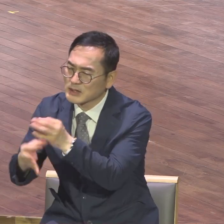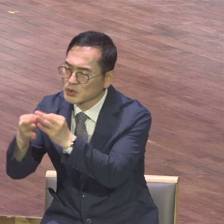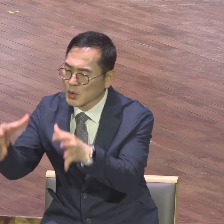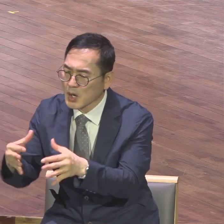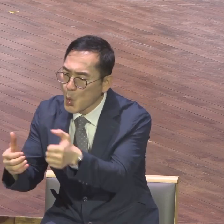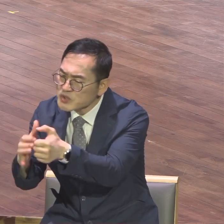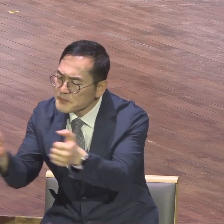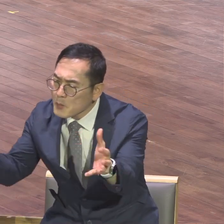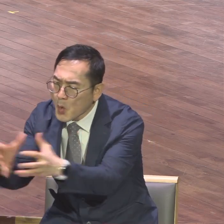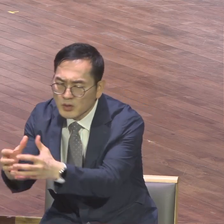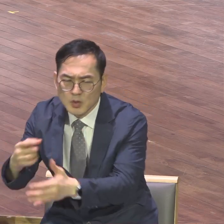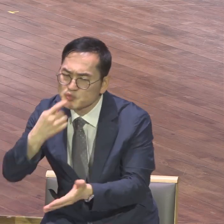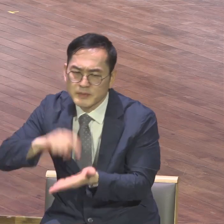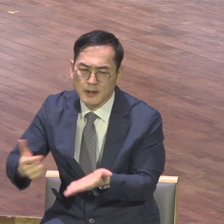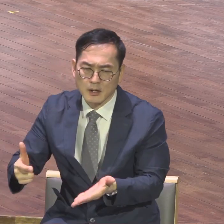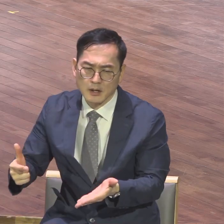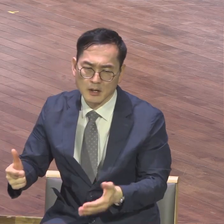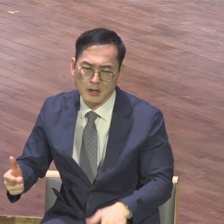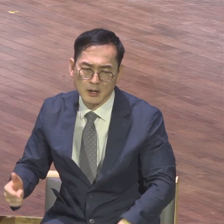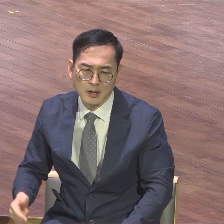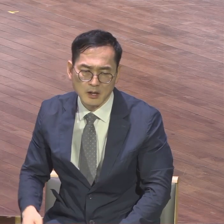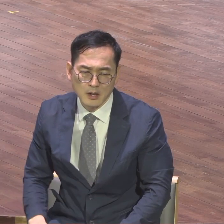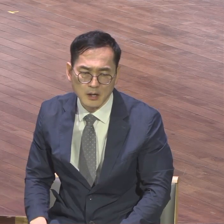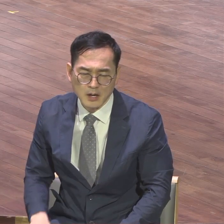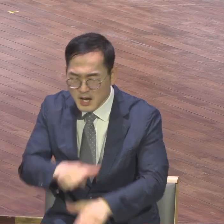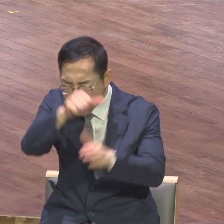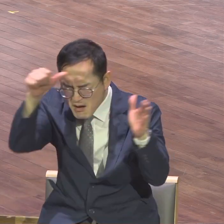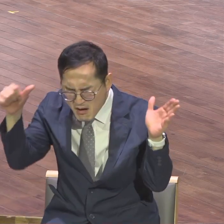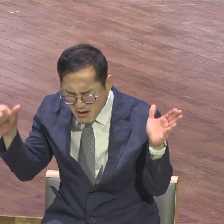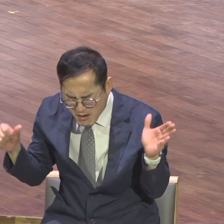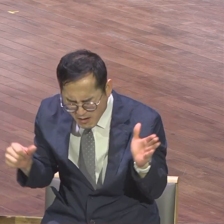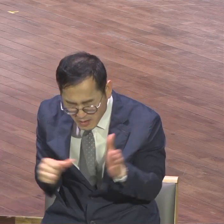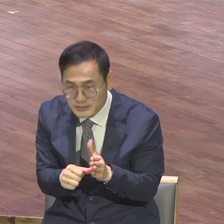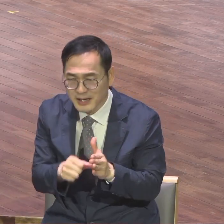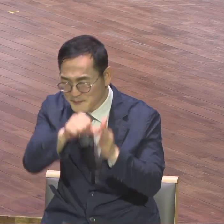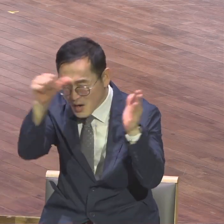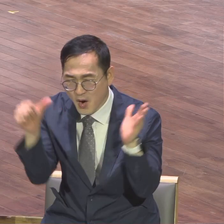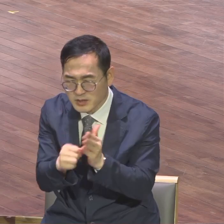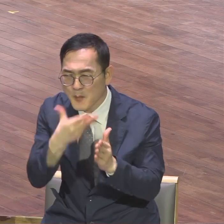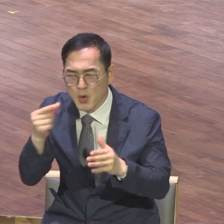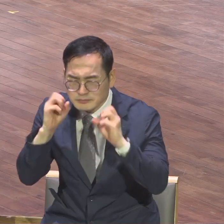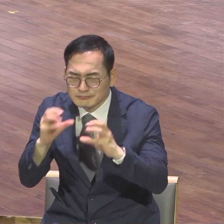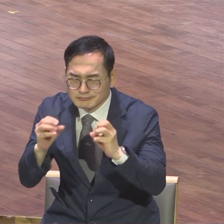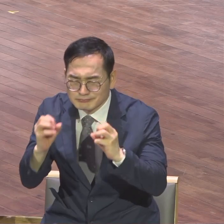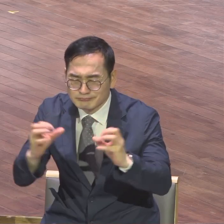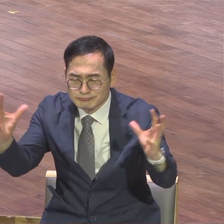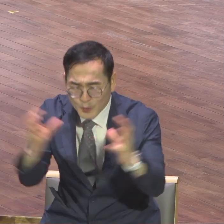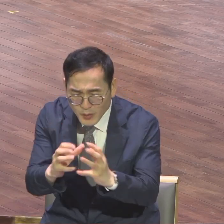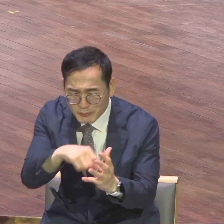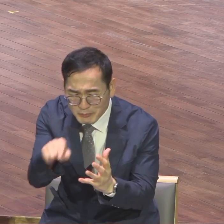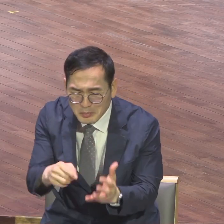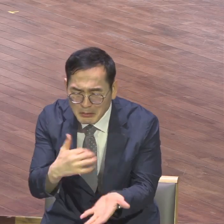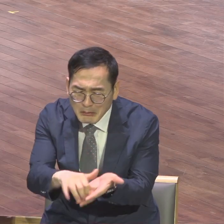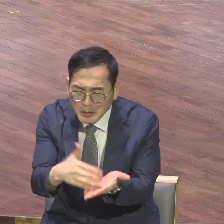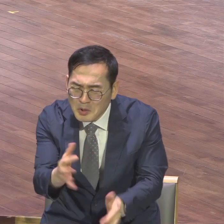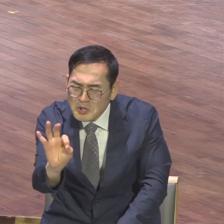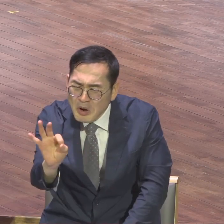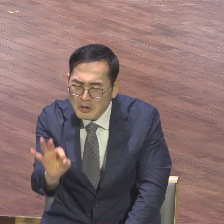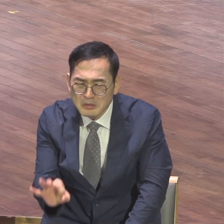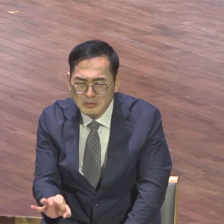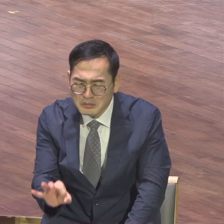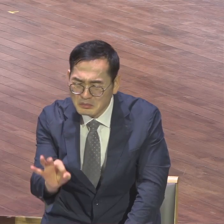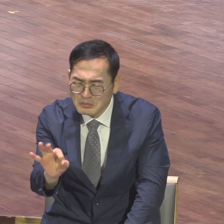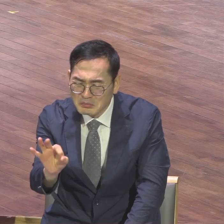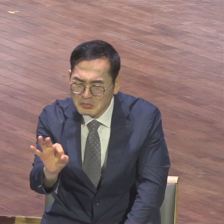보통요, 가면 어떤 목사들은 평생 10가 정도 안 되는, 10명도 안 되는 가지고 끝내는 사람도 많아요. 그 이민교회입니다.